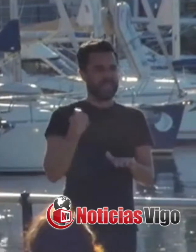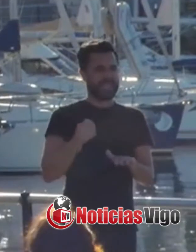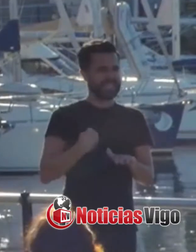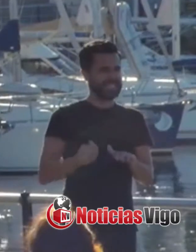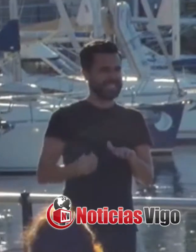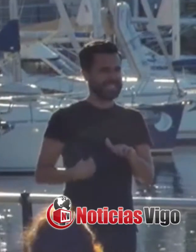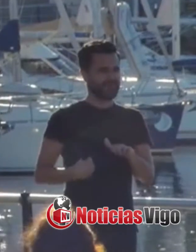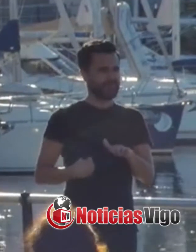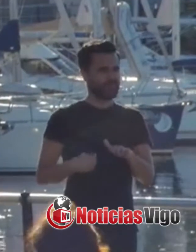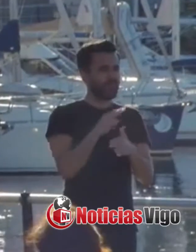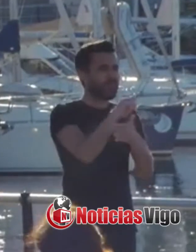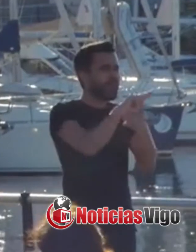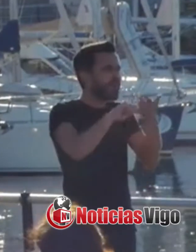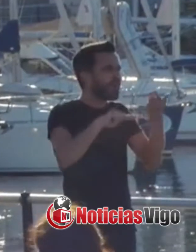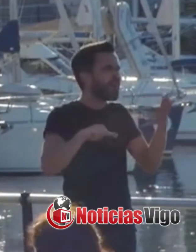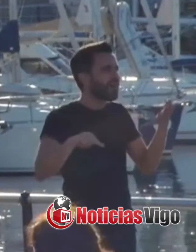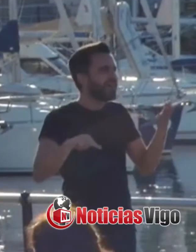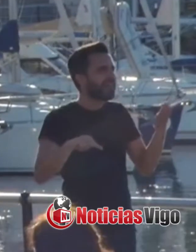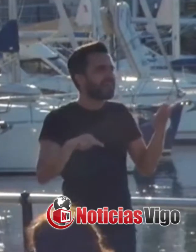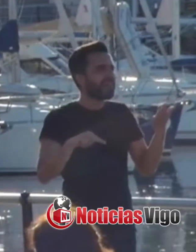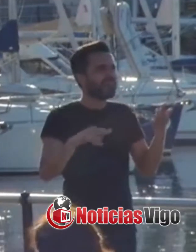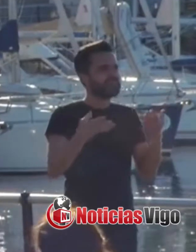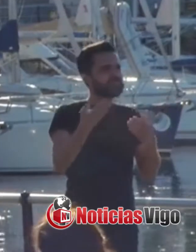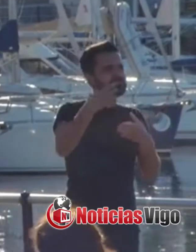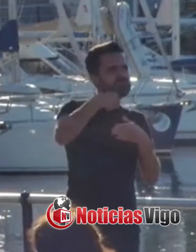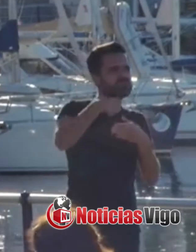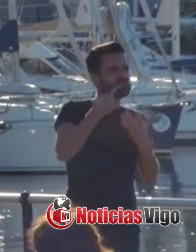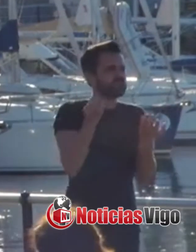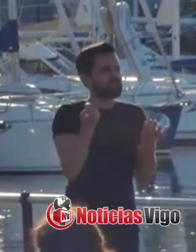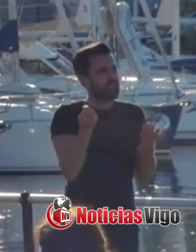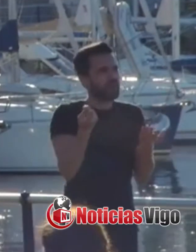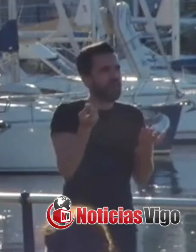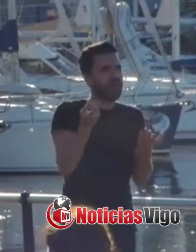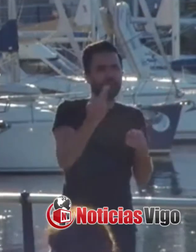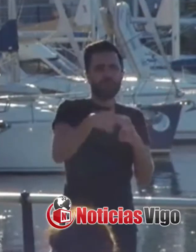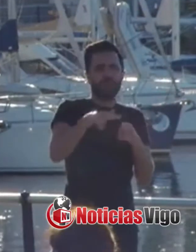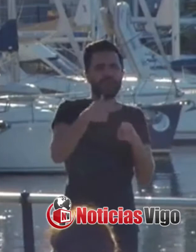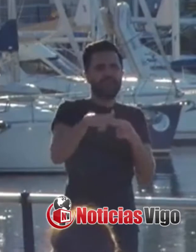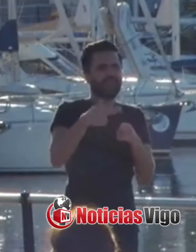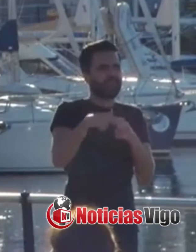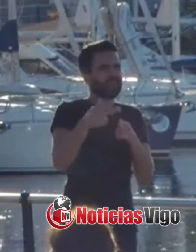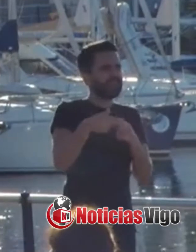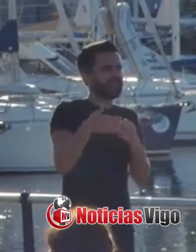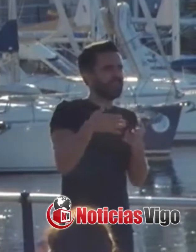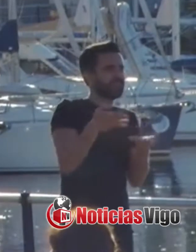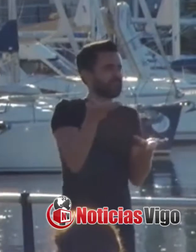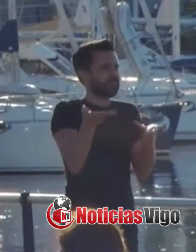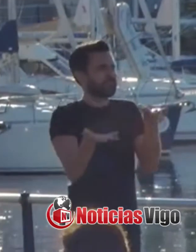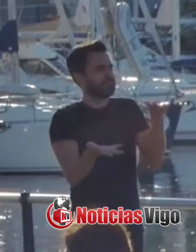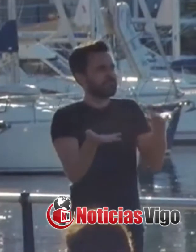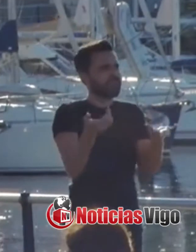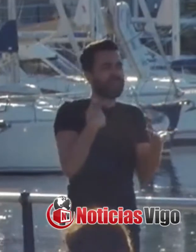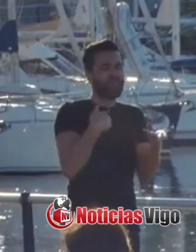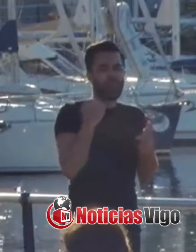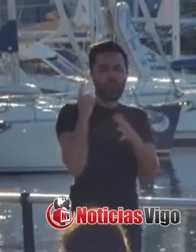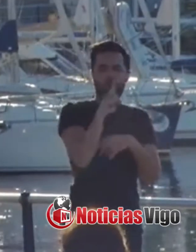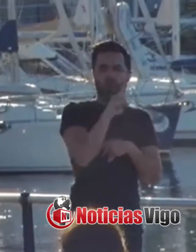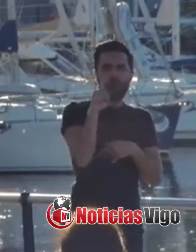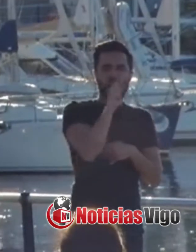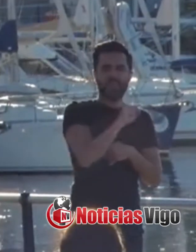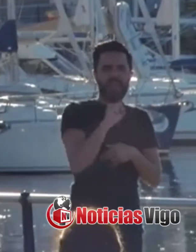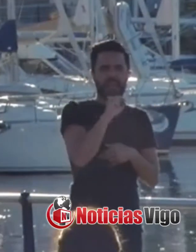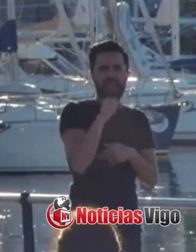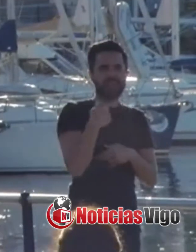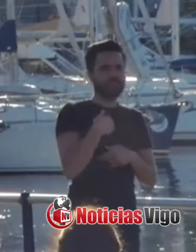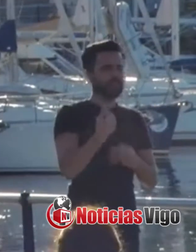Galiza que está sumida na irrelevancia política, a unha Galiza onde en 11 anos non tivemos ni unha soa